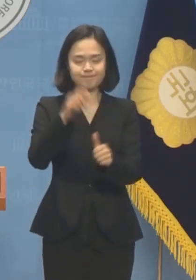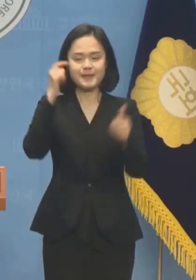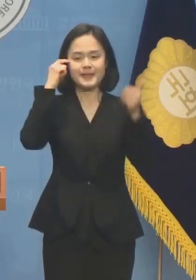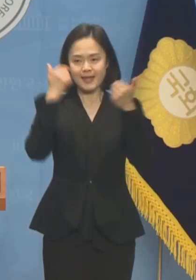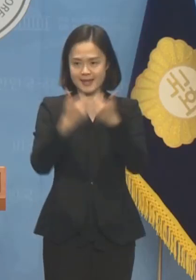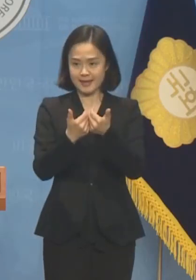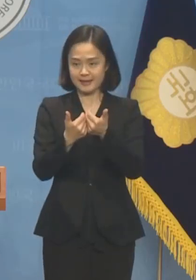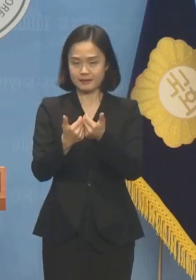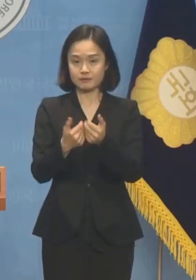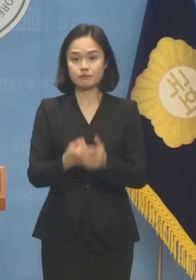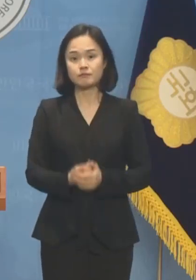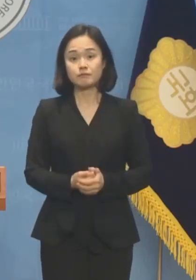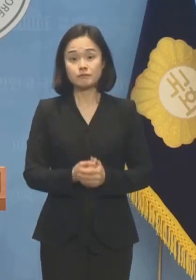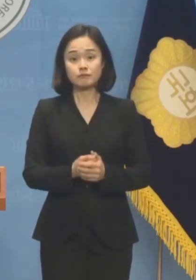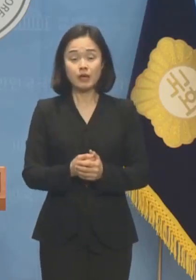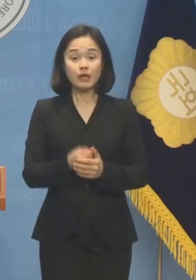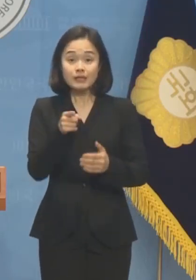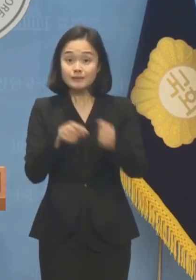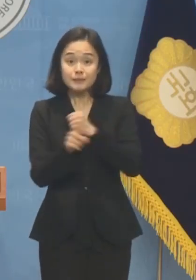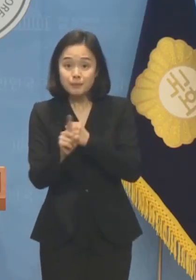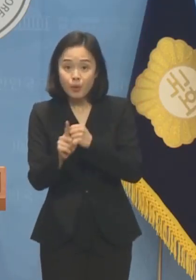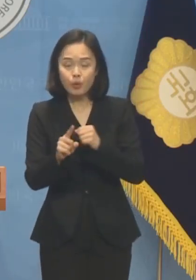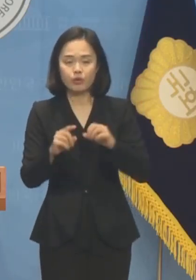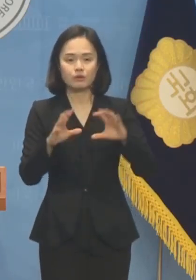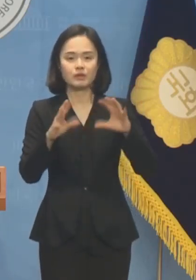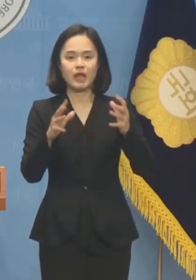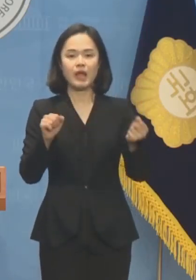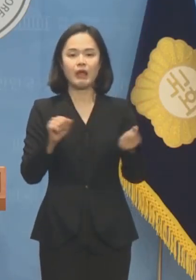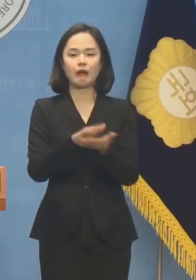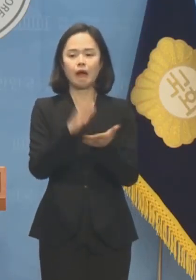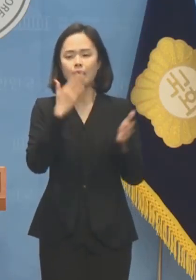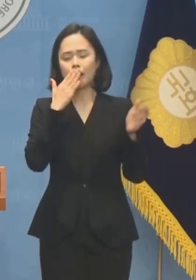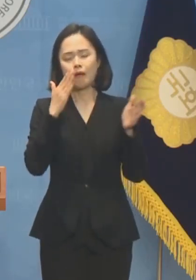있습니다. 내란 속의 윤석열